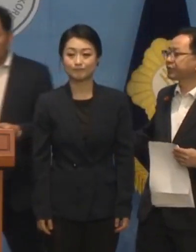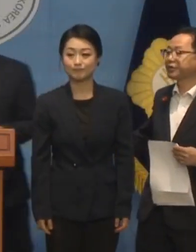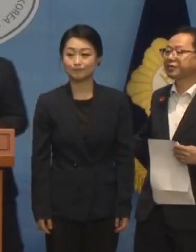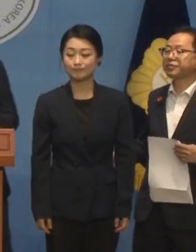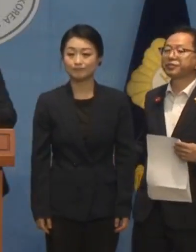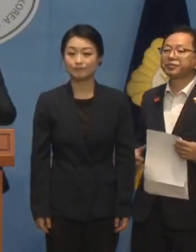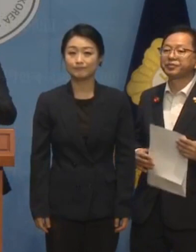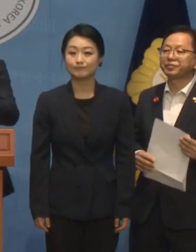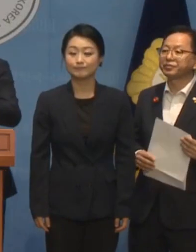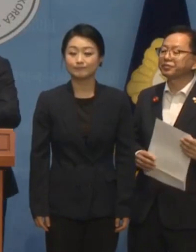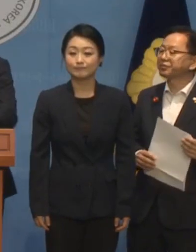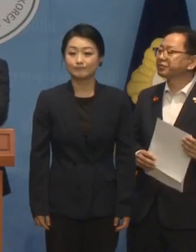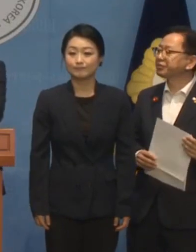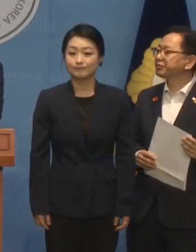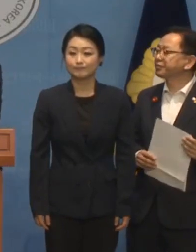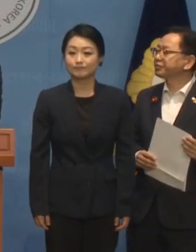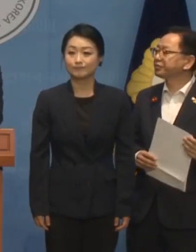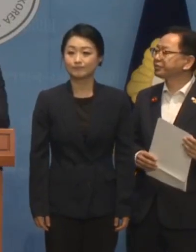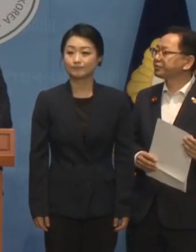네,